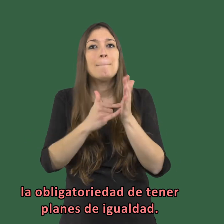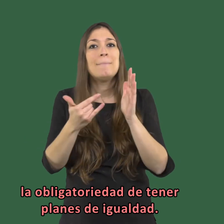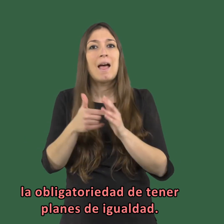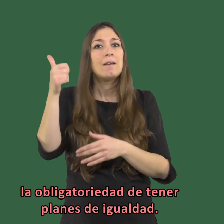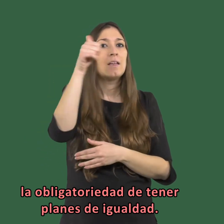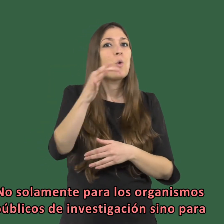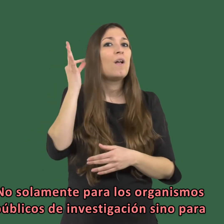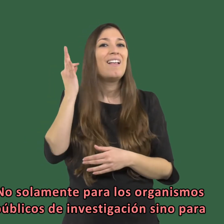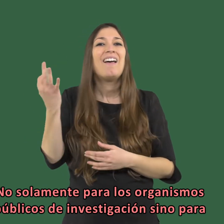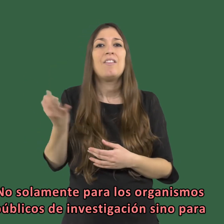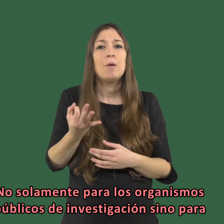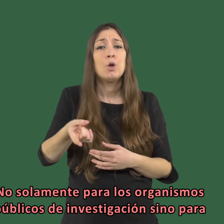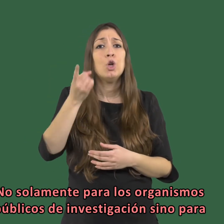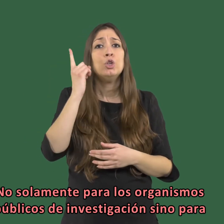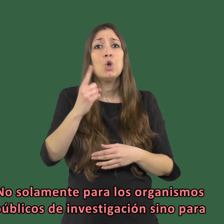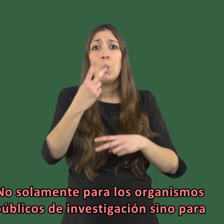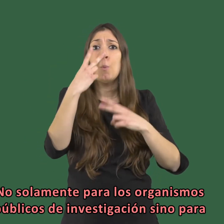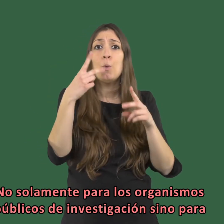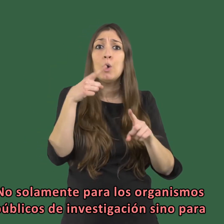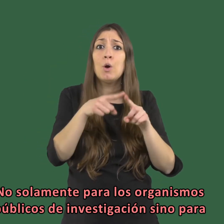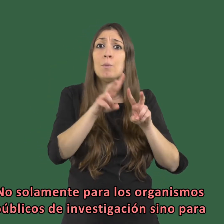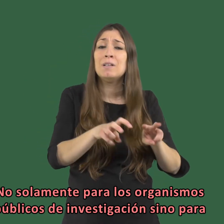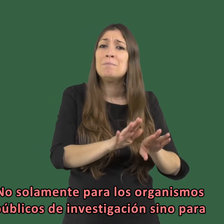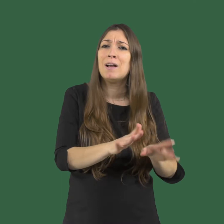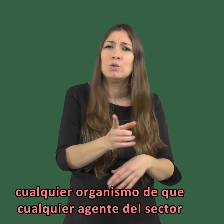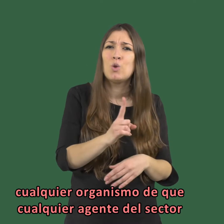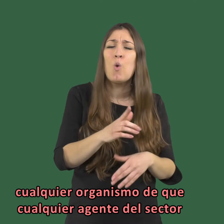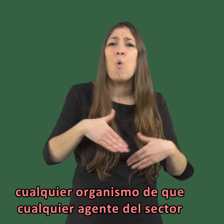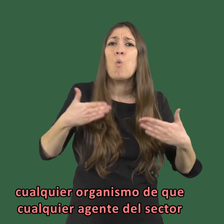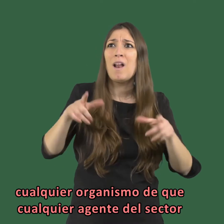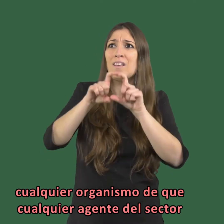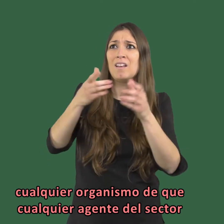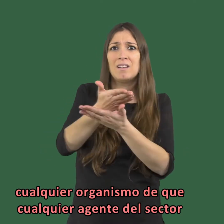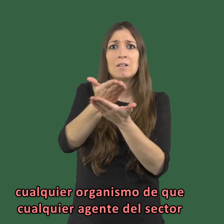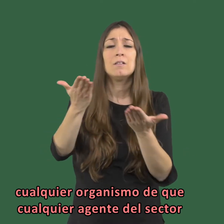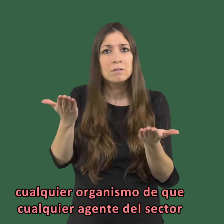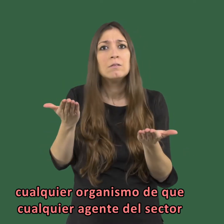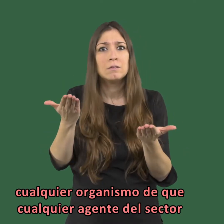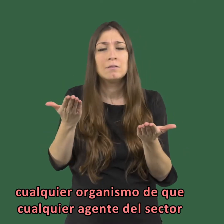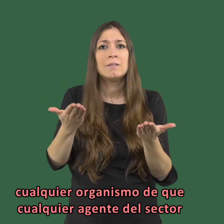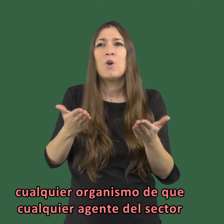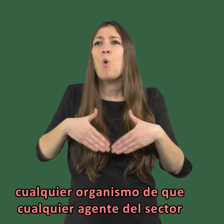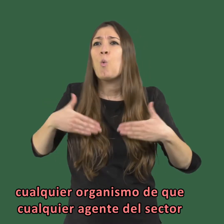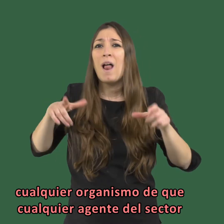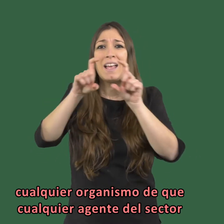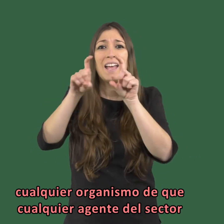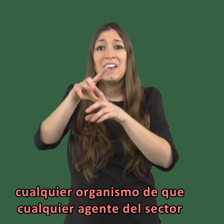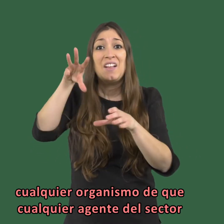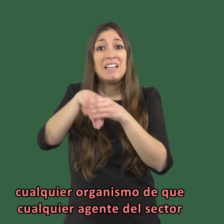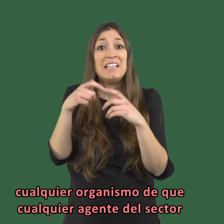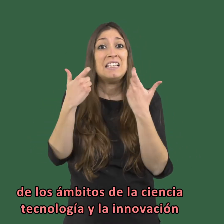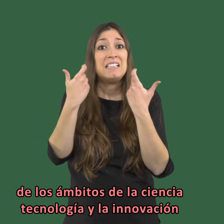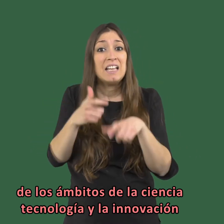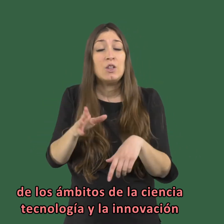tener planes de igualdad, no solamente para los organismos públicos de investigación, sino para cualquier organismo, cualquier agente del